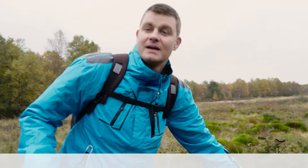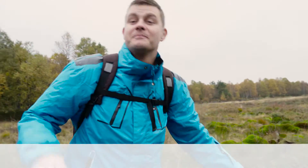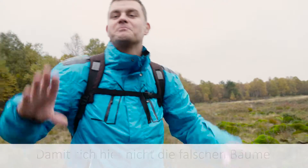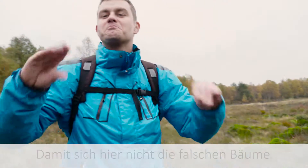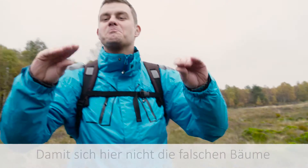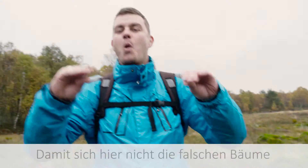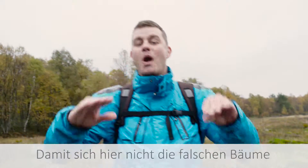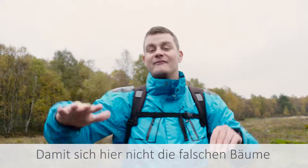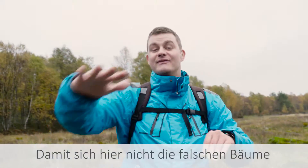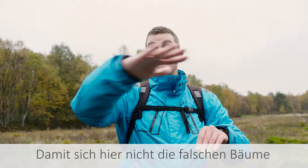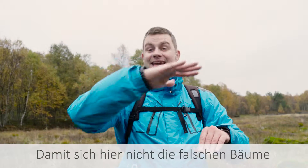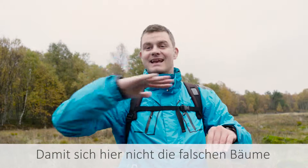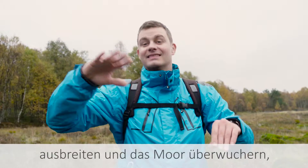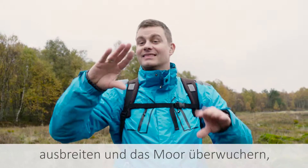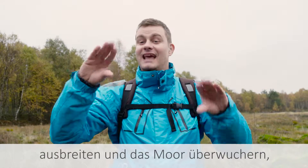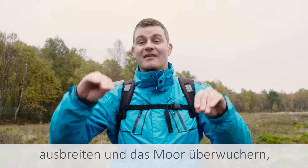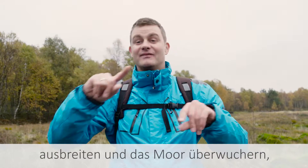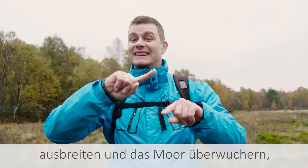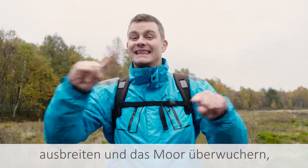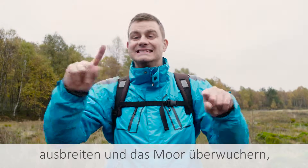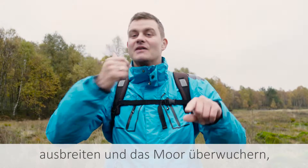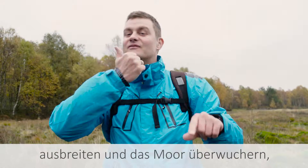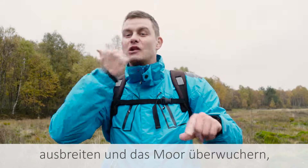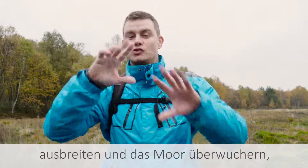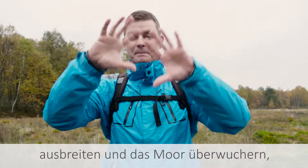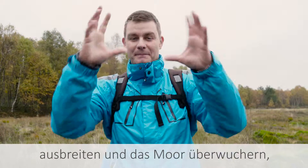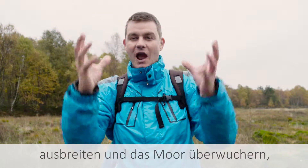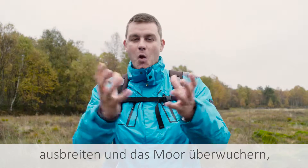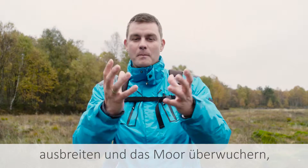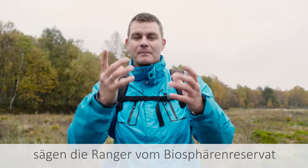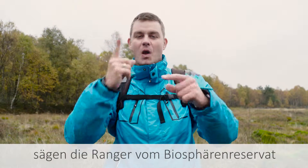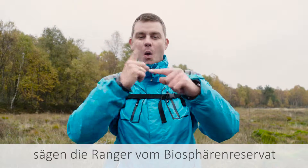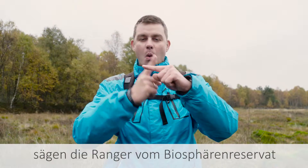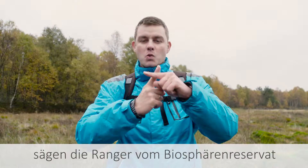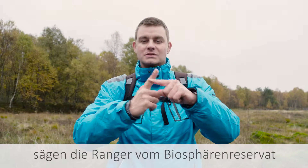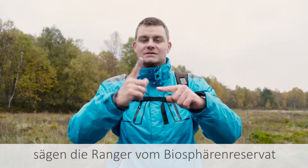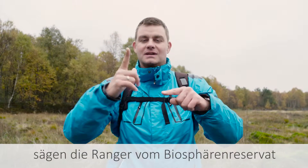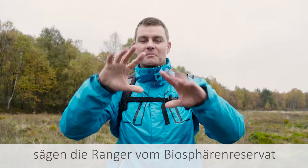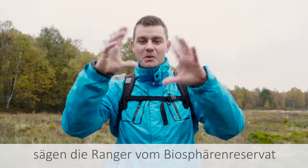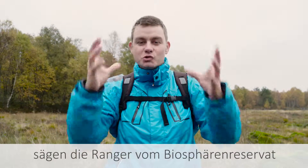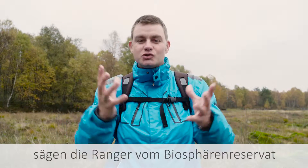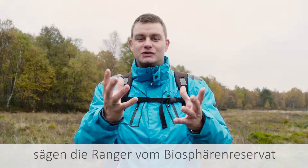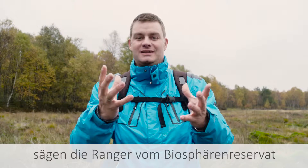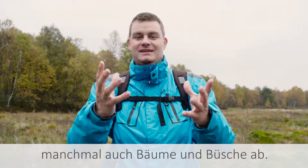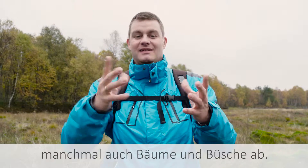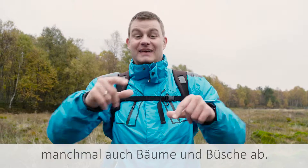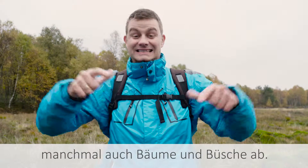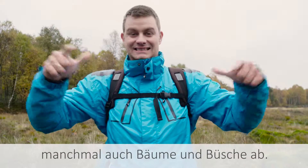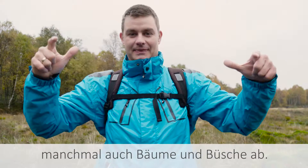Damit sich hier nicht die falschen Bäume ausbreiten und das Moor überwuchern, sägen die Ranger vom Biosphärenreservat manchmal auch Bäume